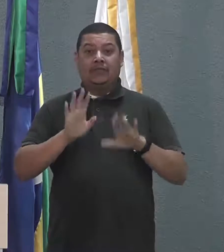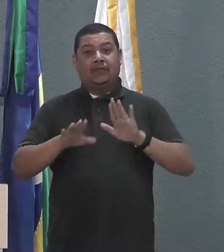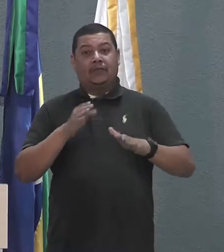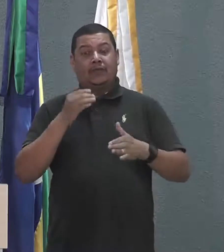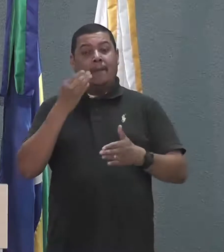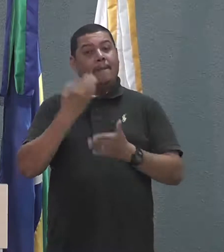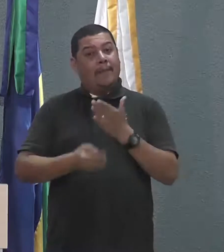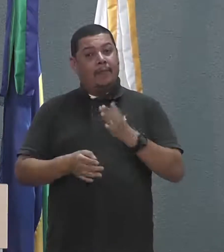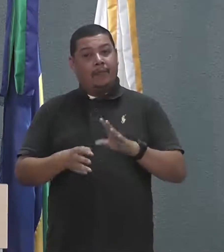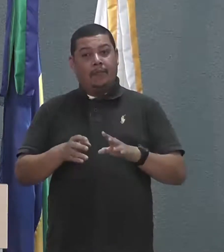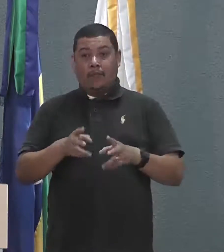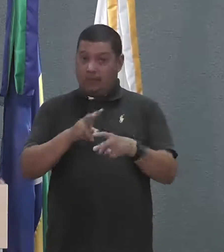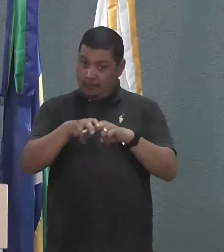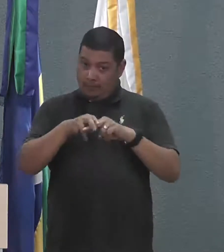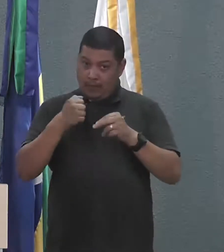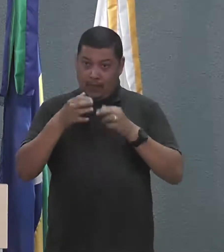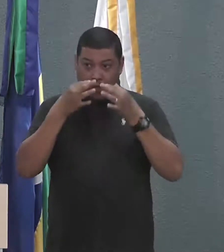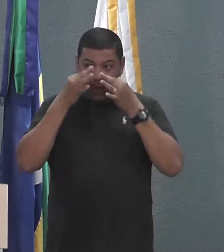conscientização,